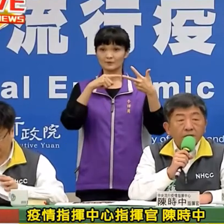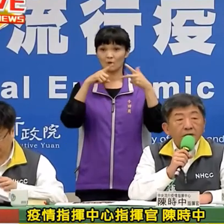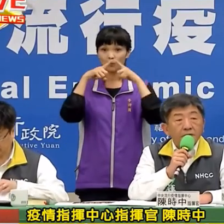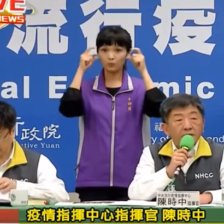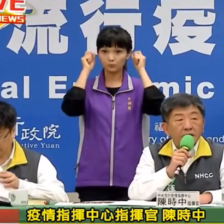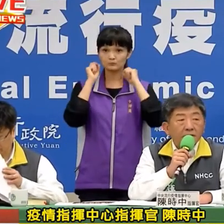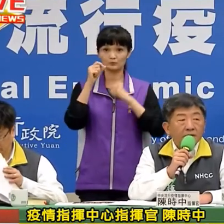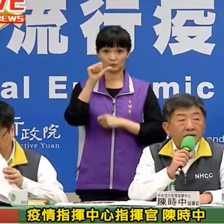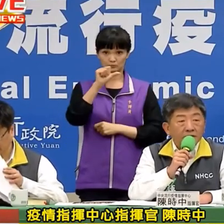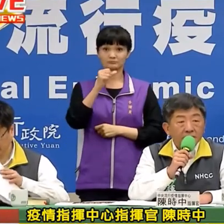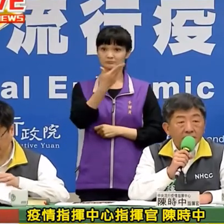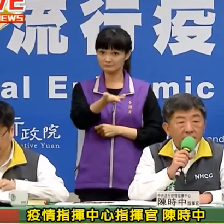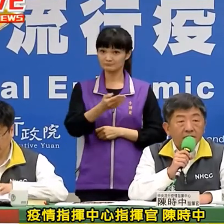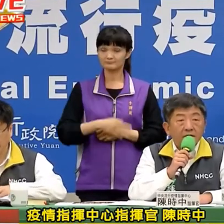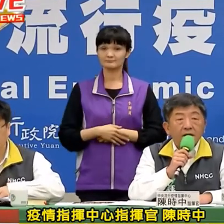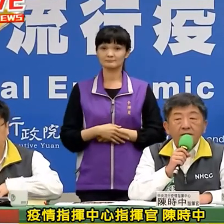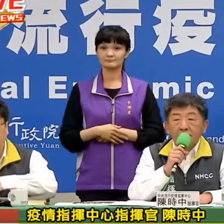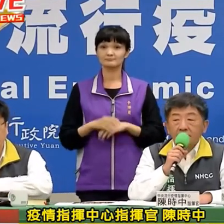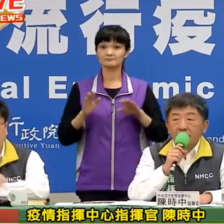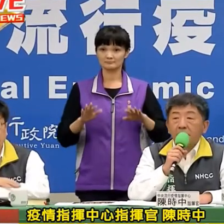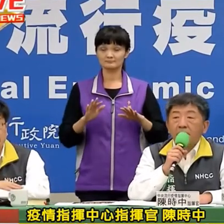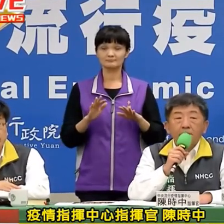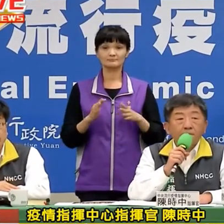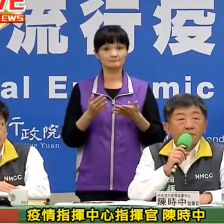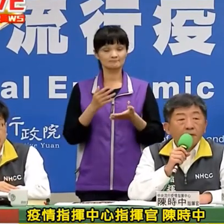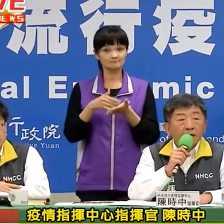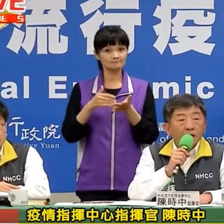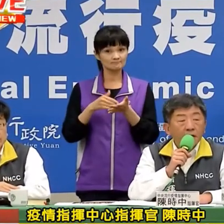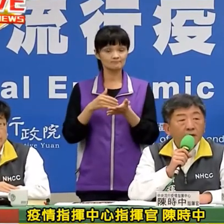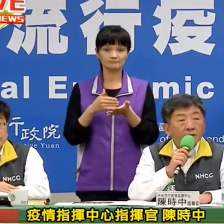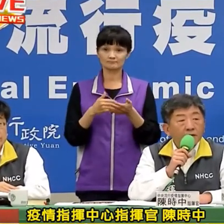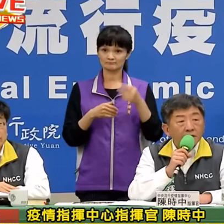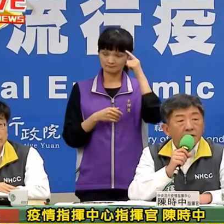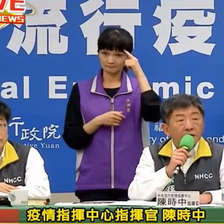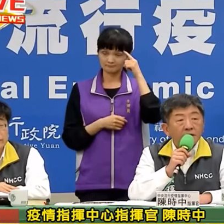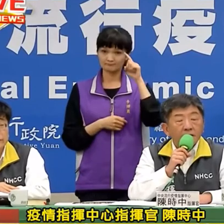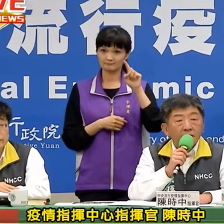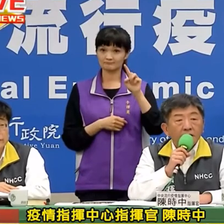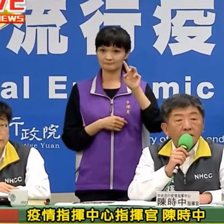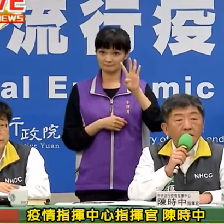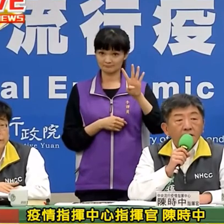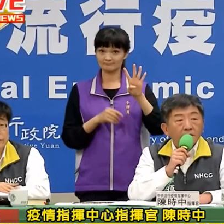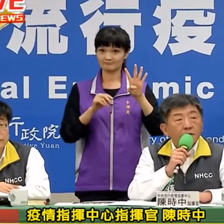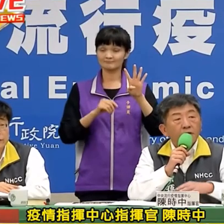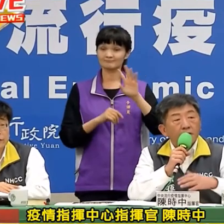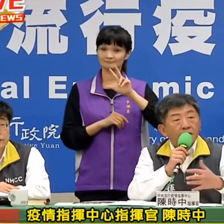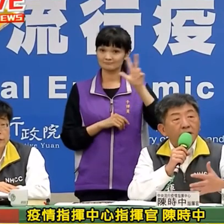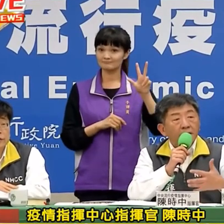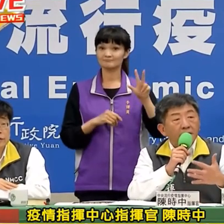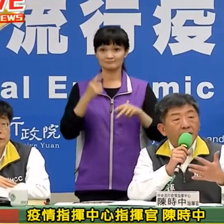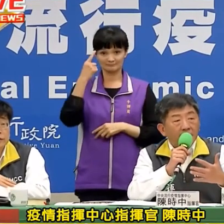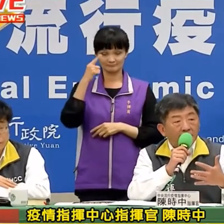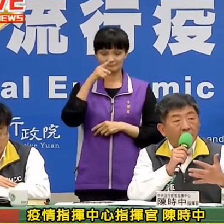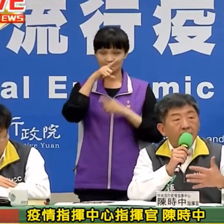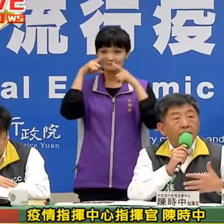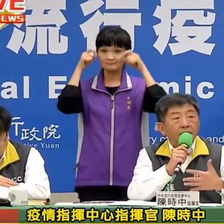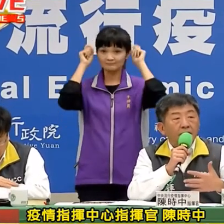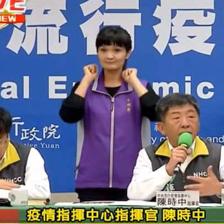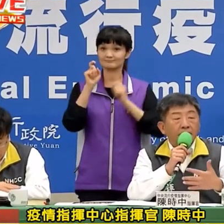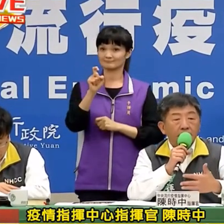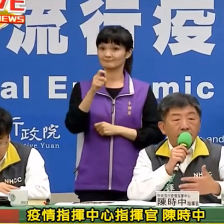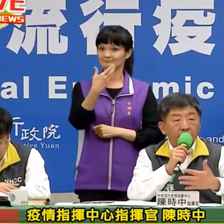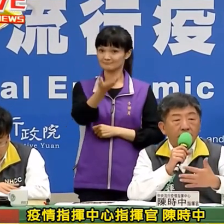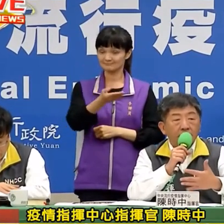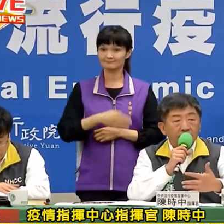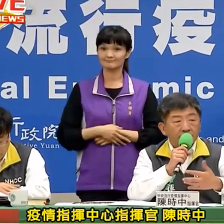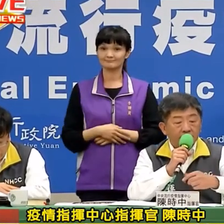能够更方便，就让它变成是14天10片，啊，就一次可以哈，就去购买，可以买